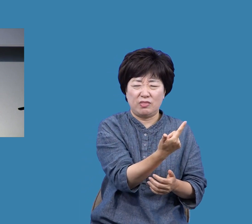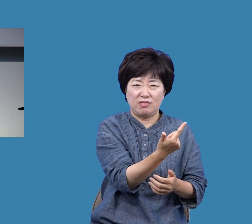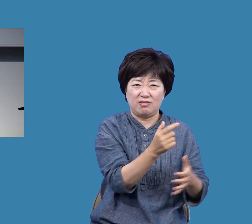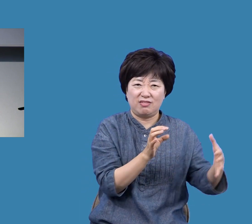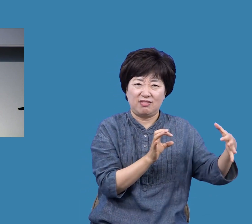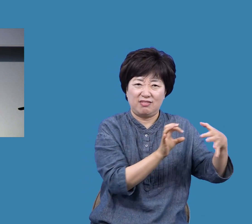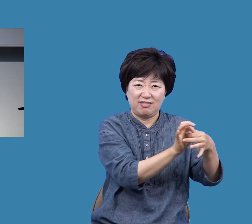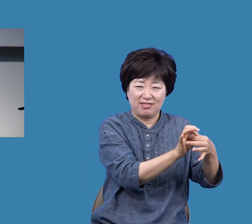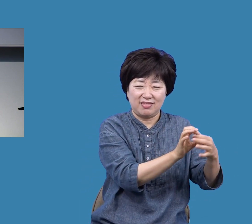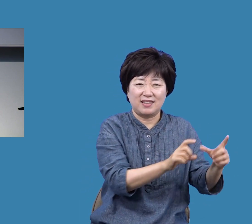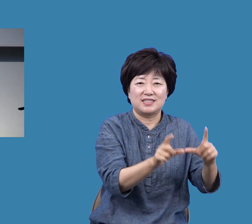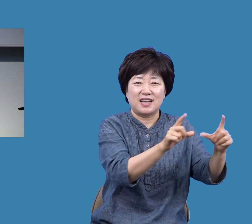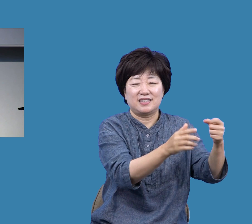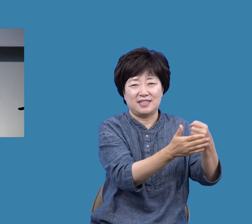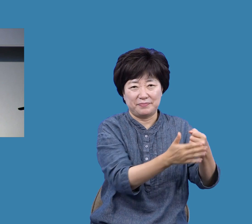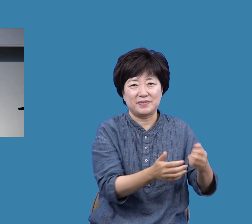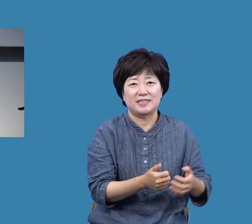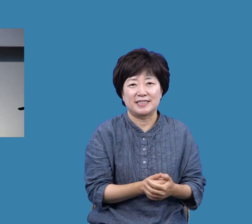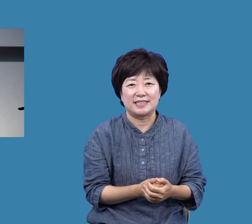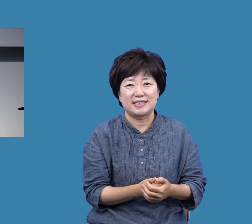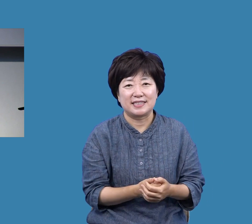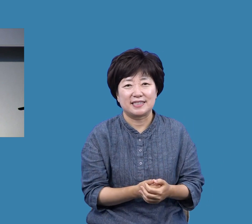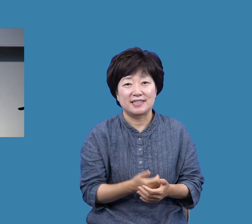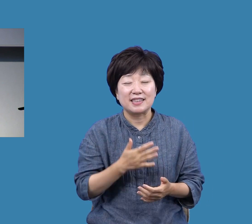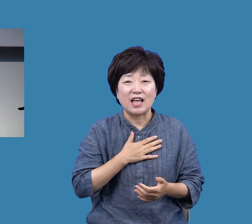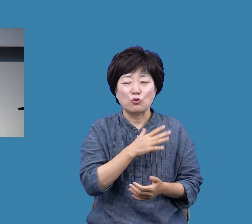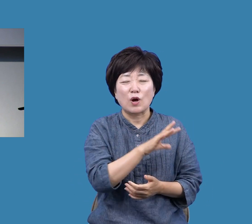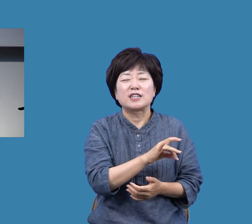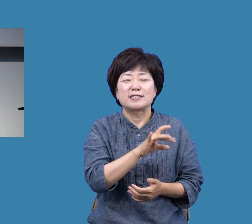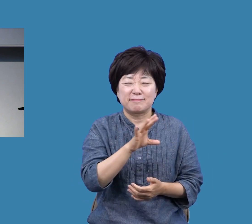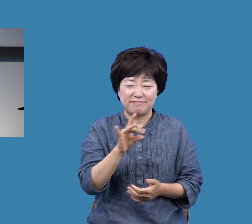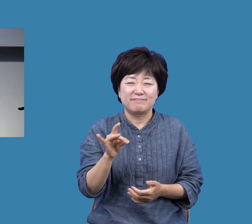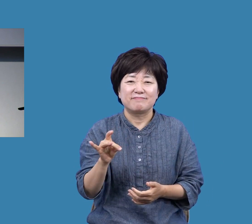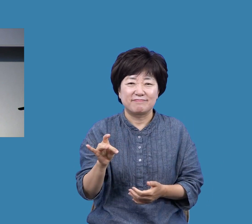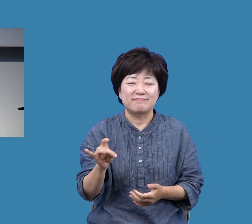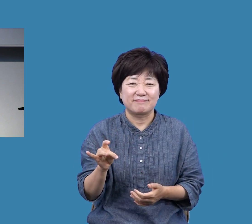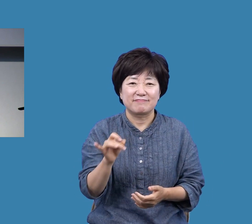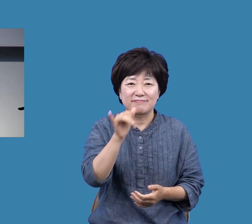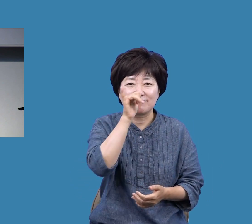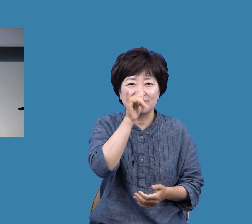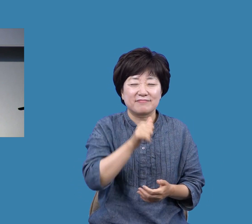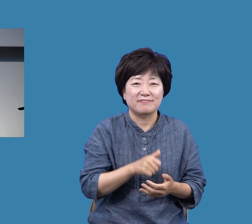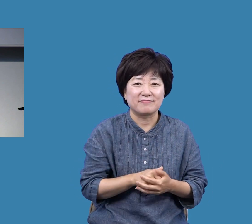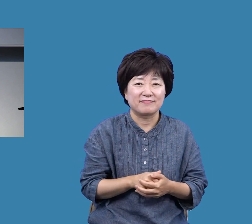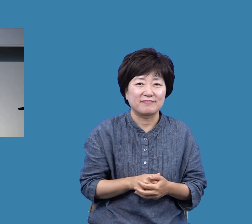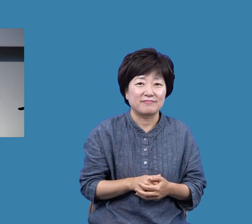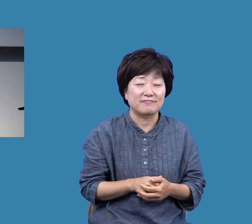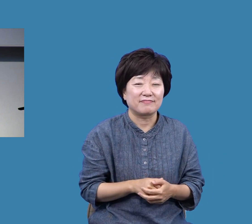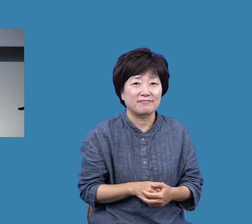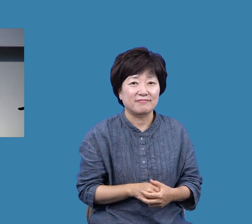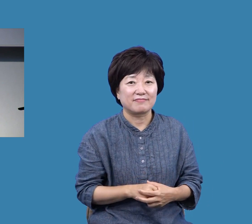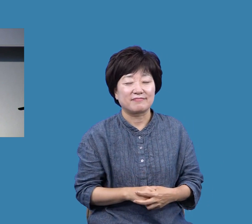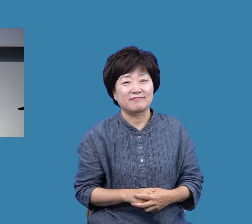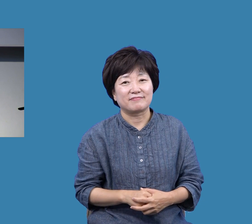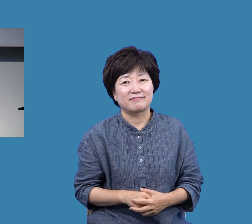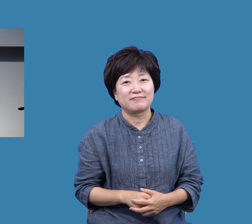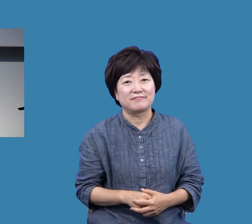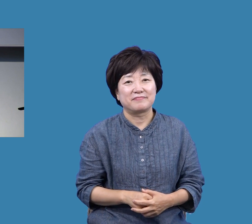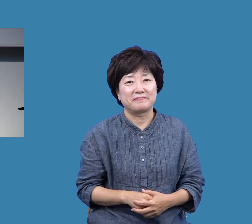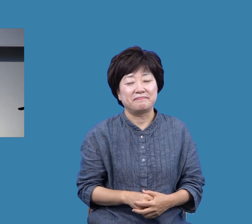혼으로 살아서 그래요. 혼으로. 근데 뭐 저도 가끔 그러긴 해요. 근데